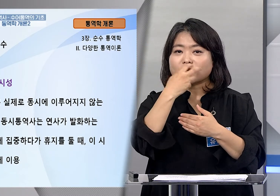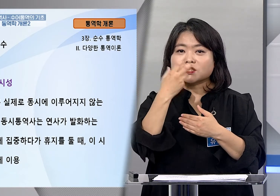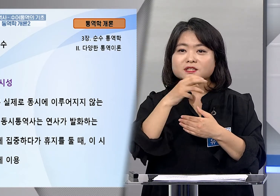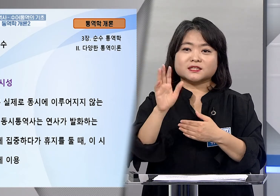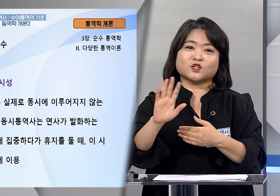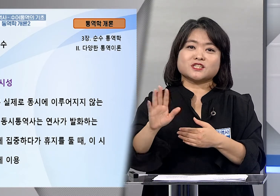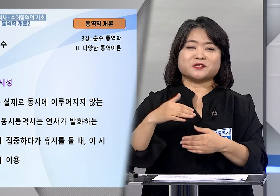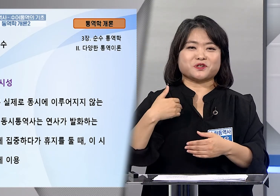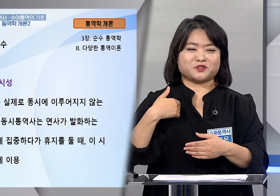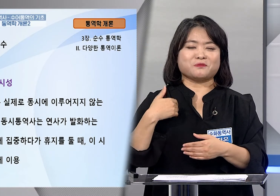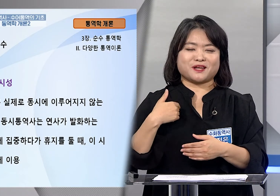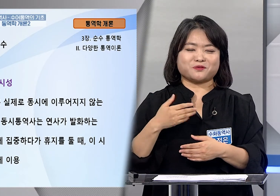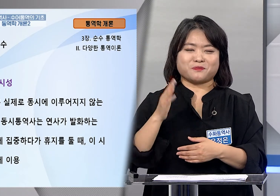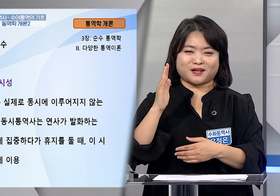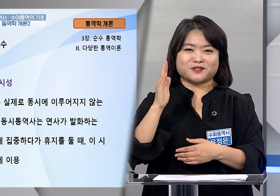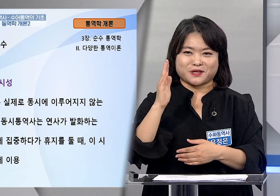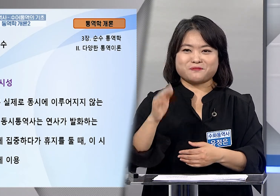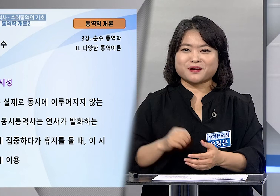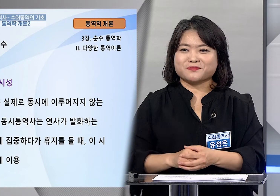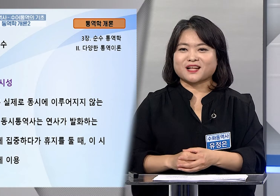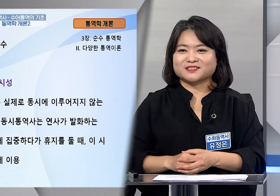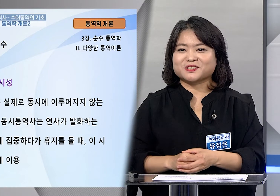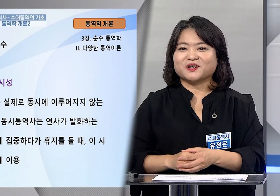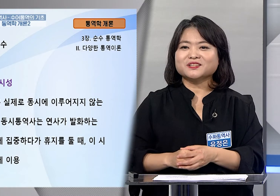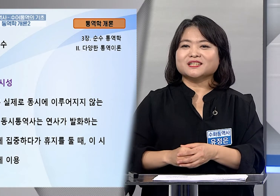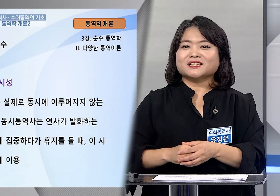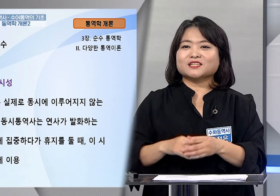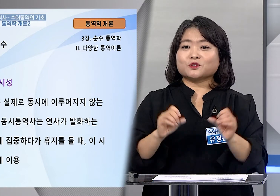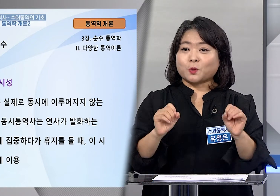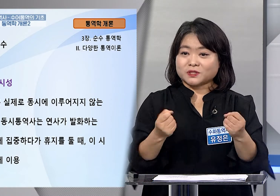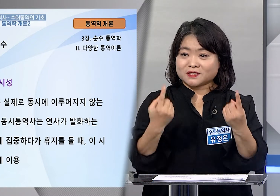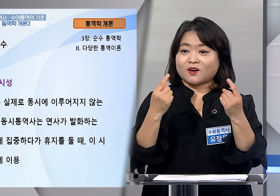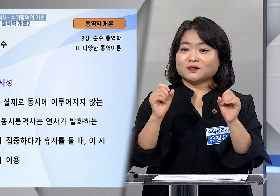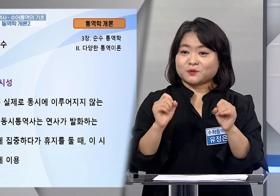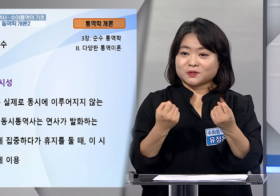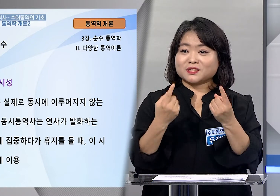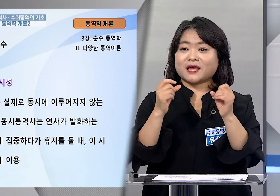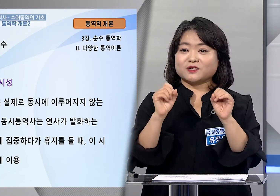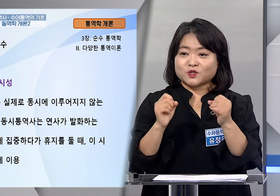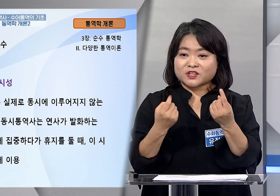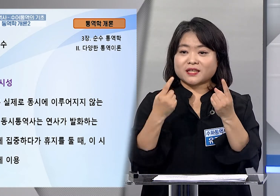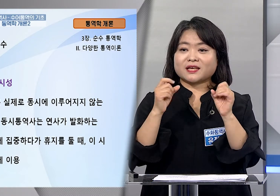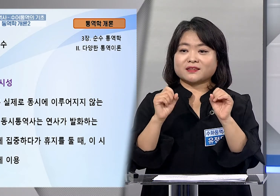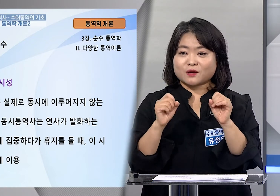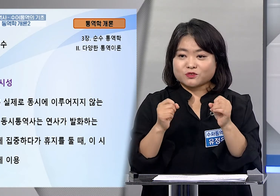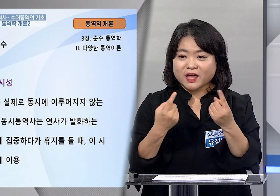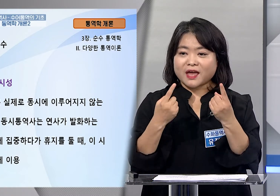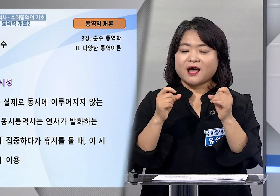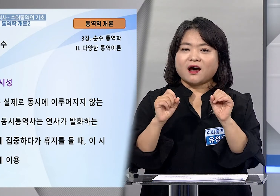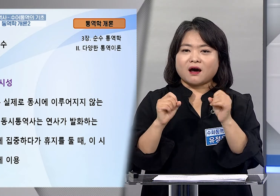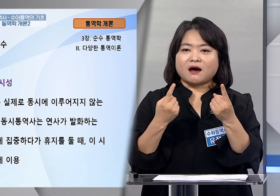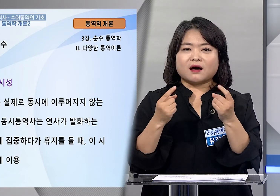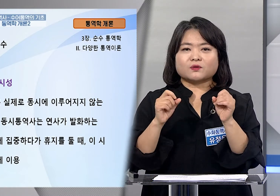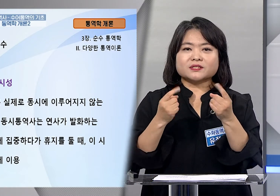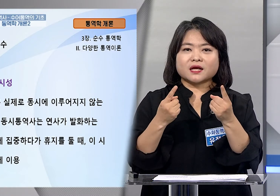청인들이 그렇지 않죠. 저만 해도 말이 굉장히 빠릅니다. 그렇죠? 그리고 동시에 이루어져야 되기 때문에 굉장히